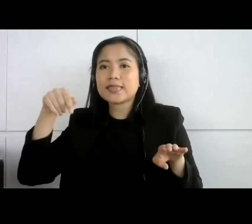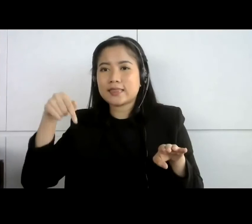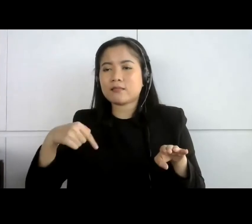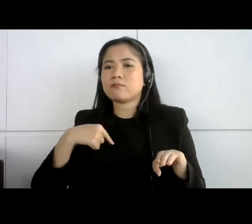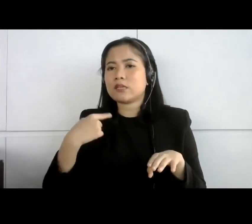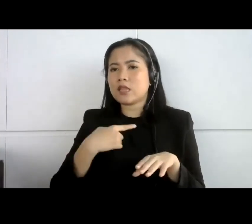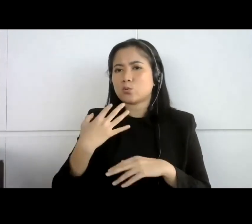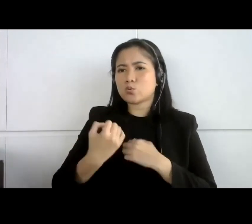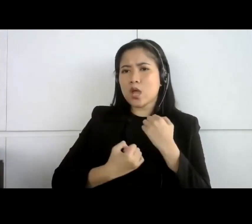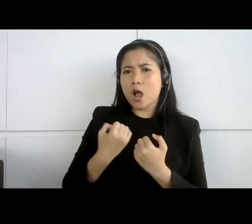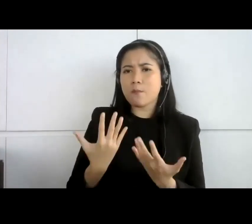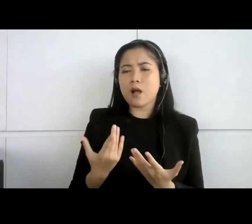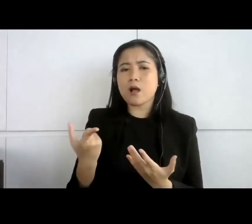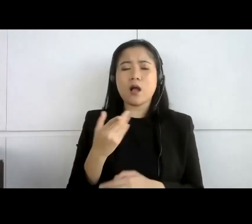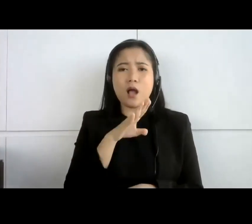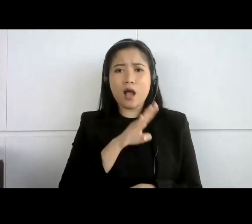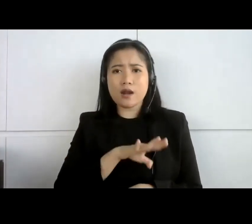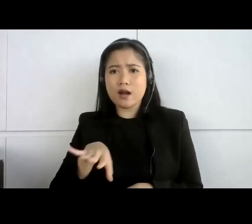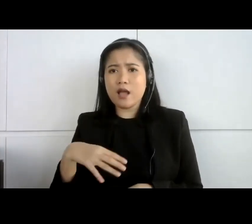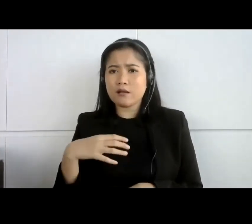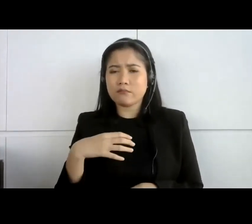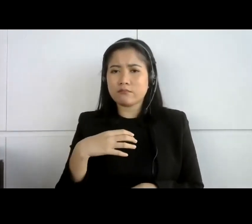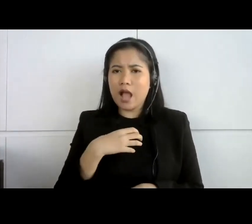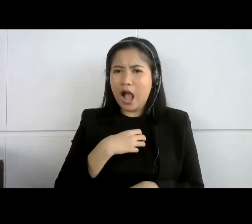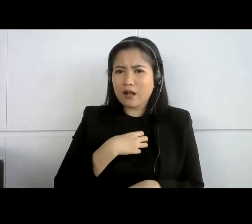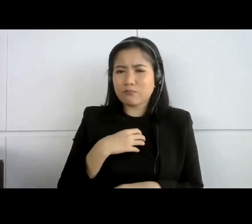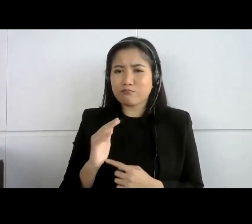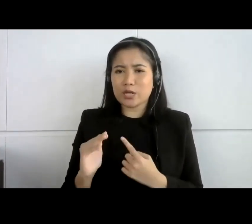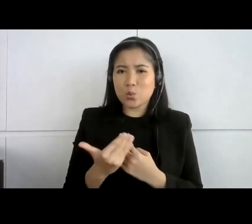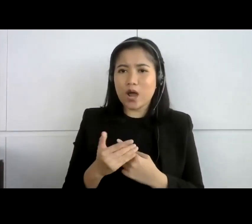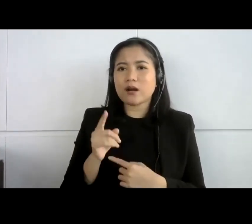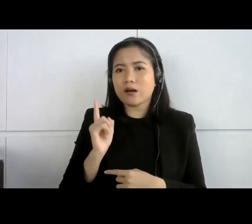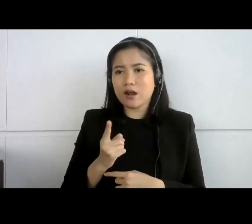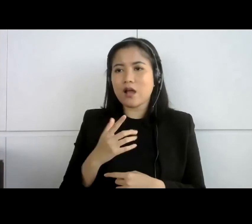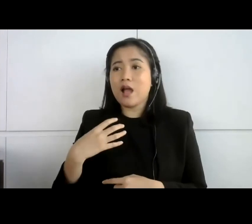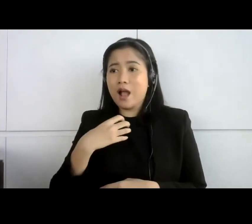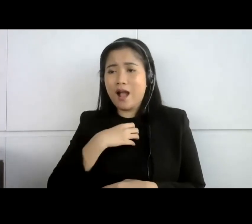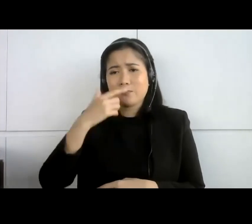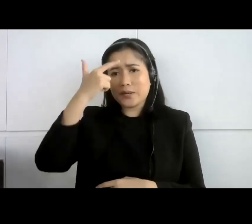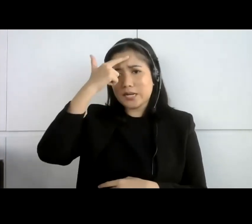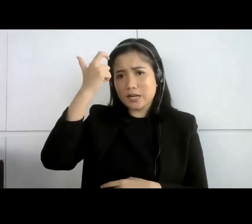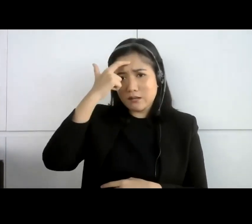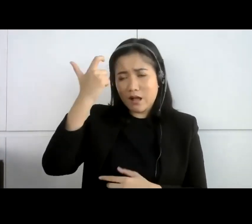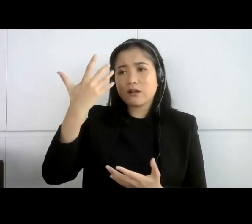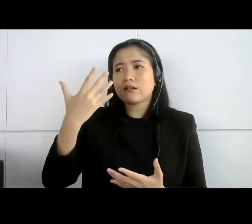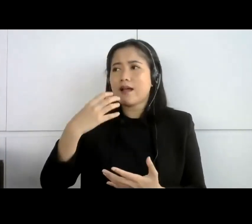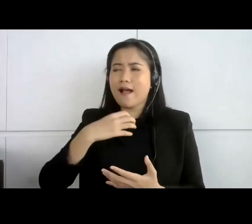upayakan agar anak-anak kita mendapatkan hak perlindungan, hak belajar, hak anak yang harus mereka